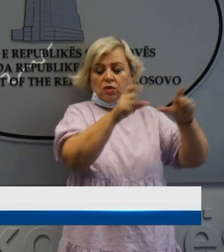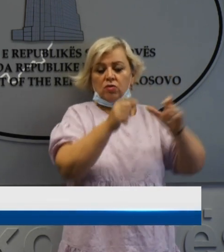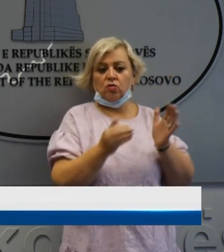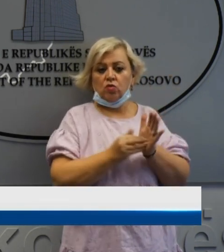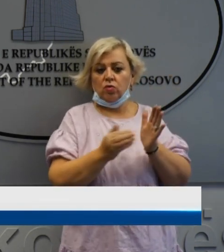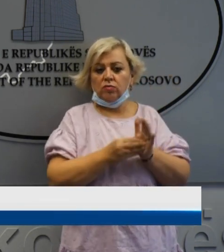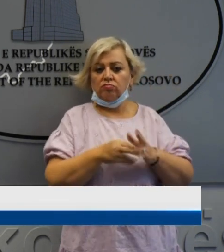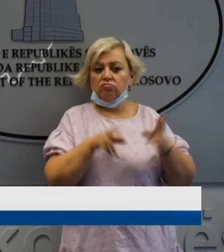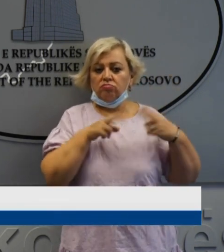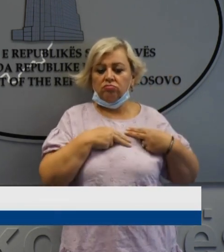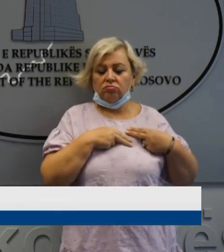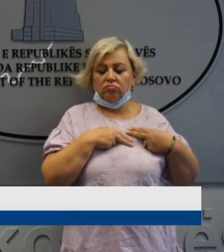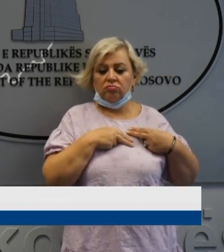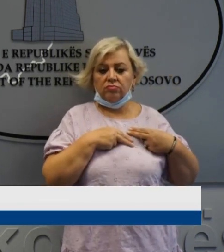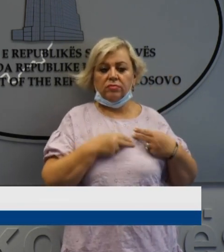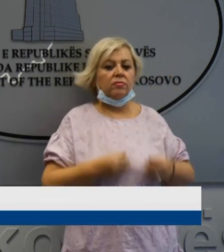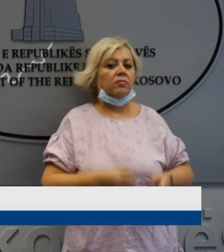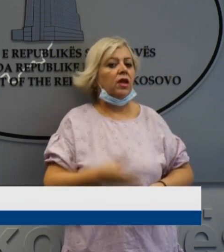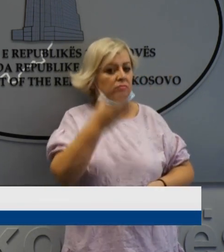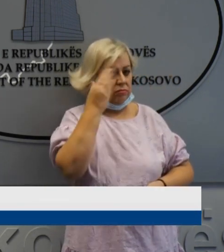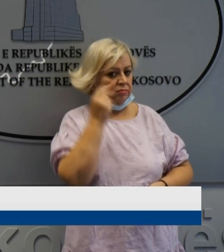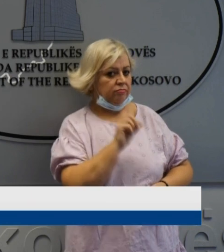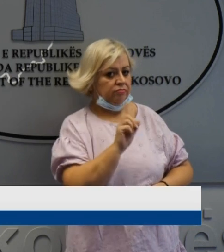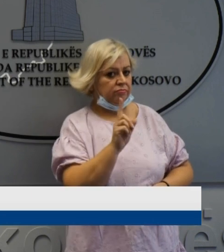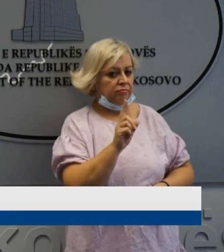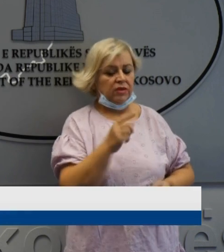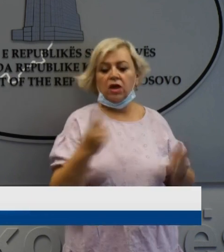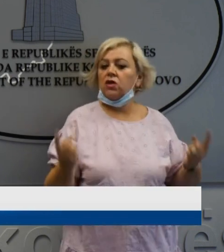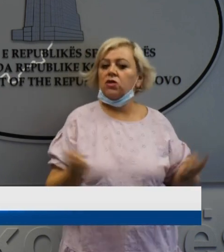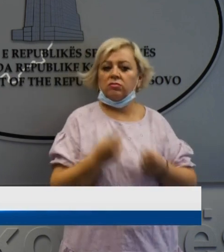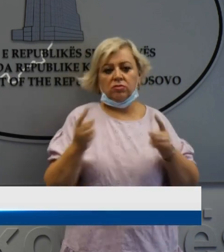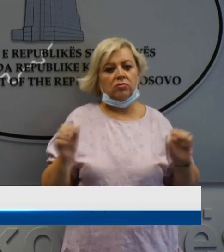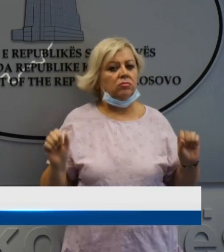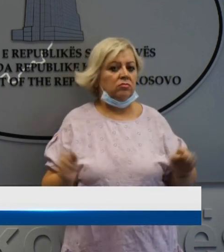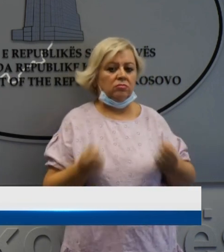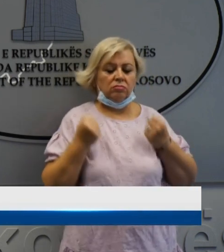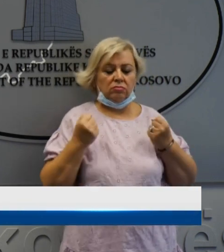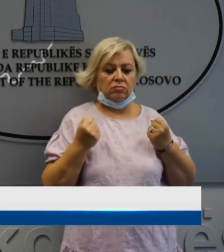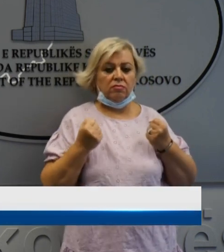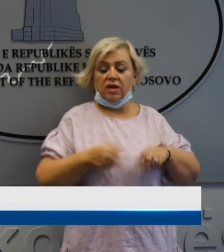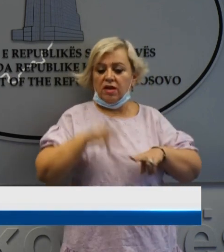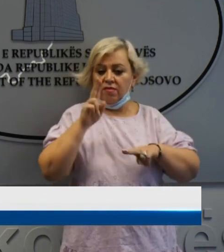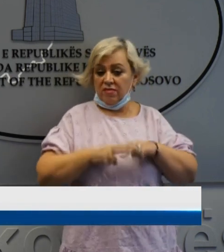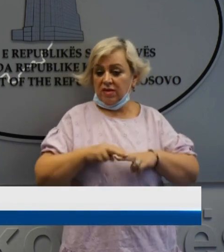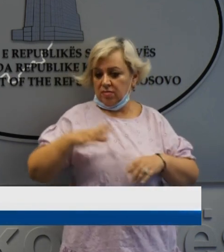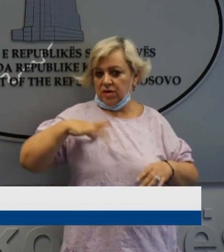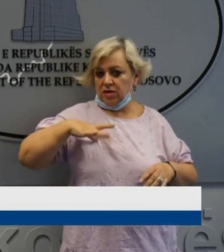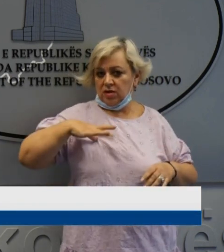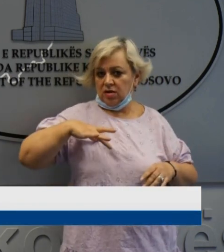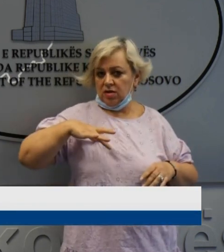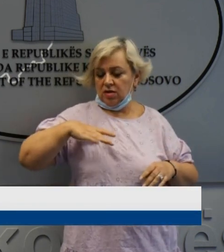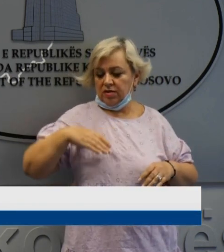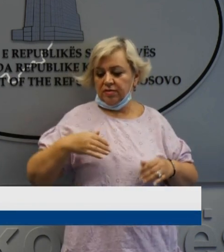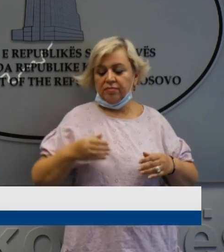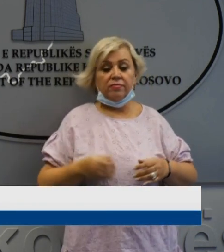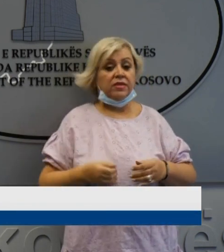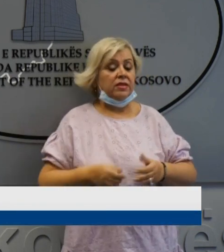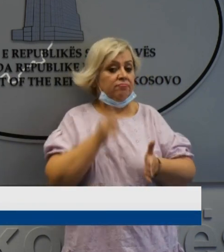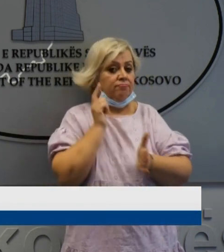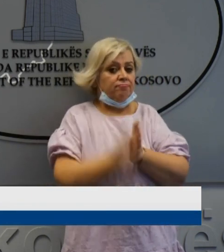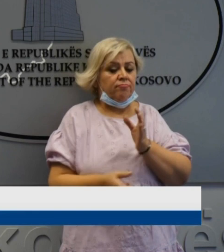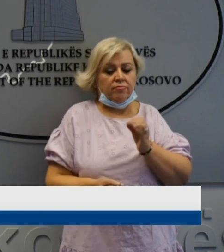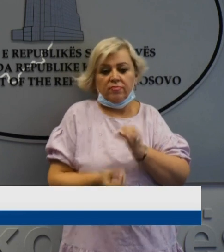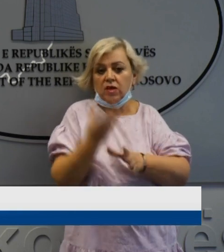të cilat duhet të marrin pjesë. Mirë po, mos harrojmë, kjo është një situatë dinamike. vendimi është marrë të dielën, ne kemi formuar me